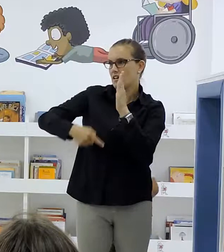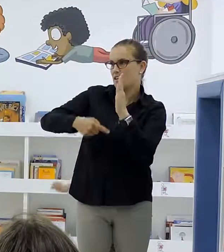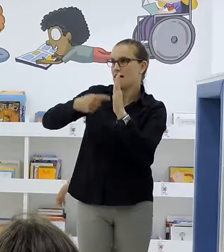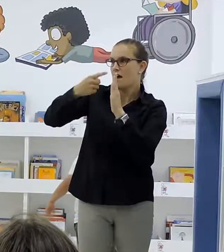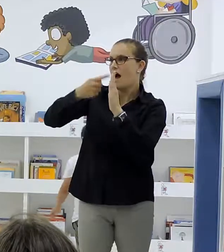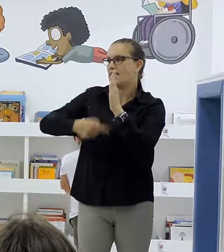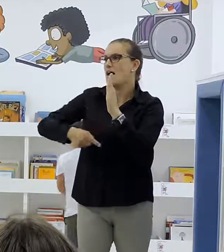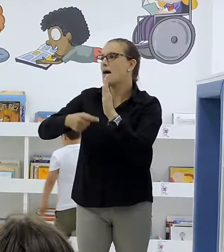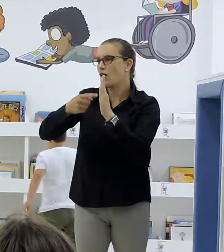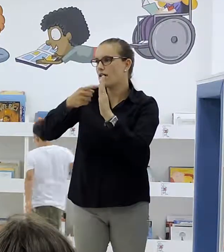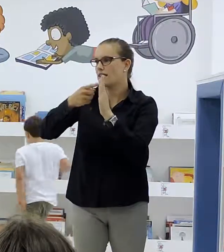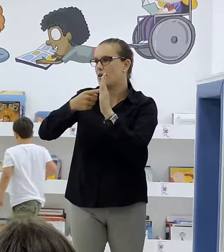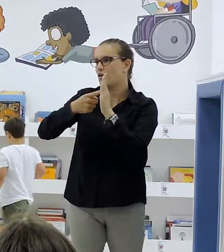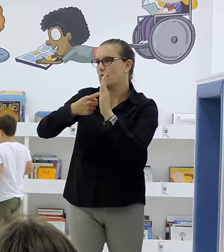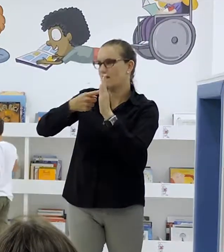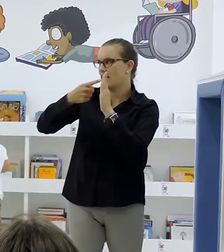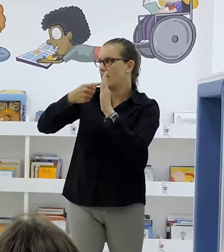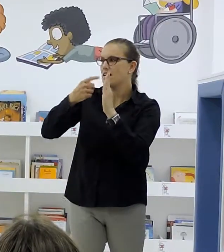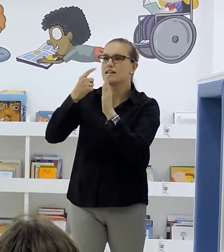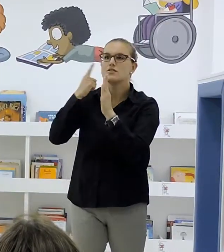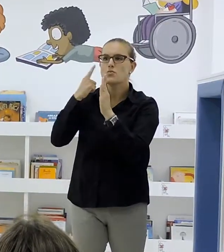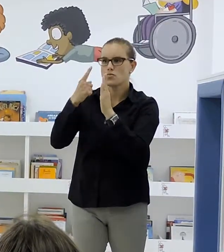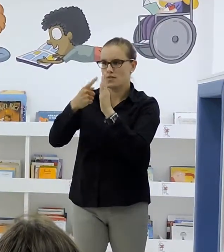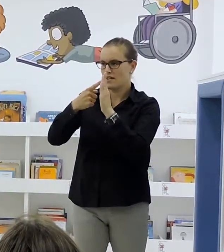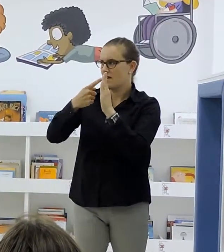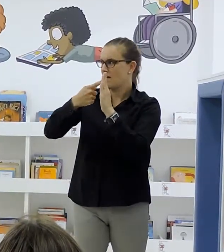A ver, escuchad el silencio, como decía el otro.